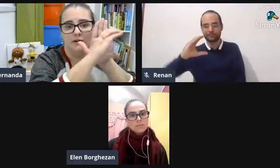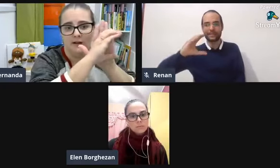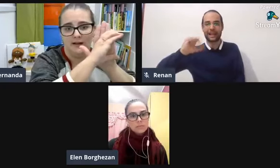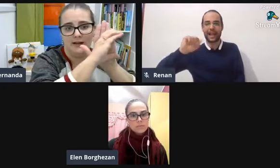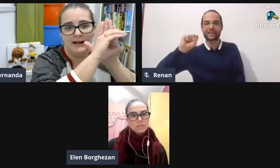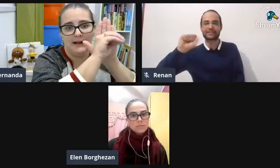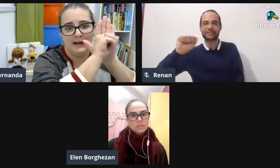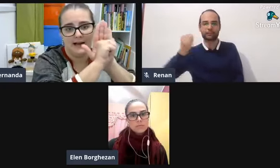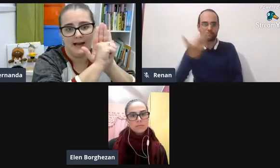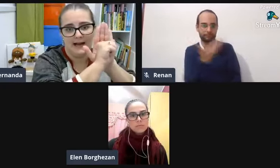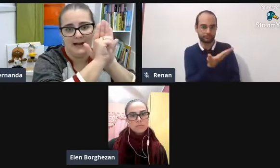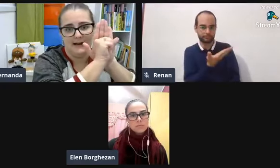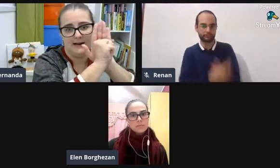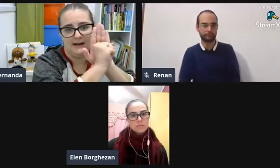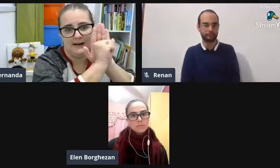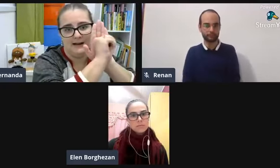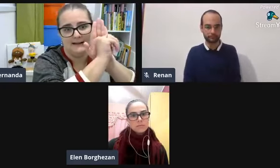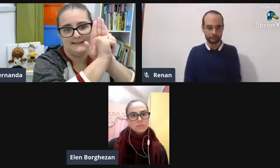Então,